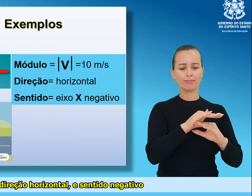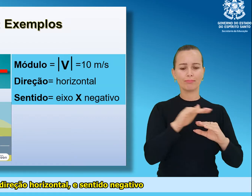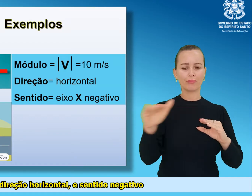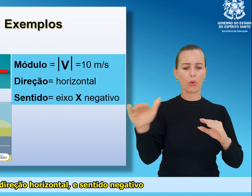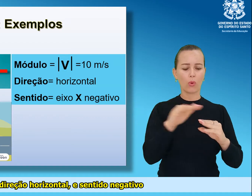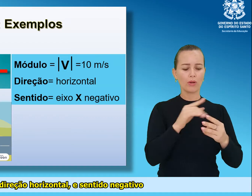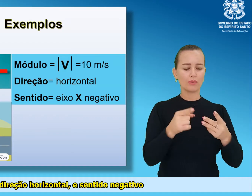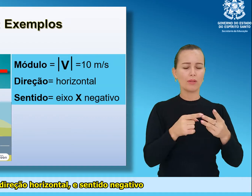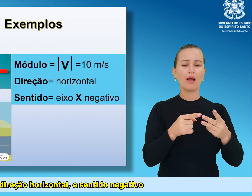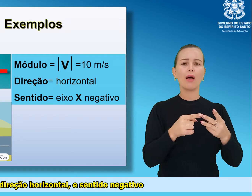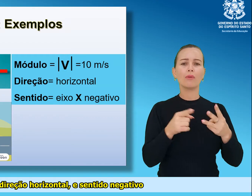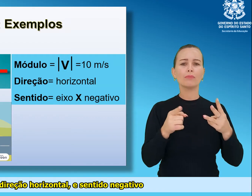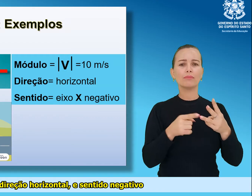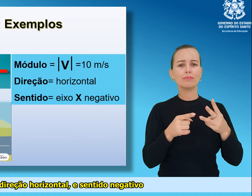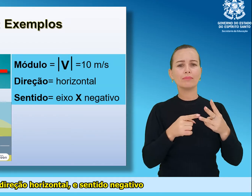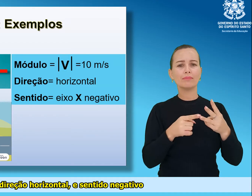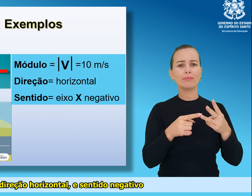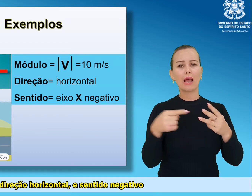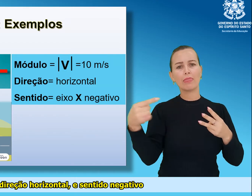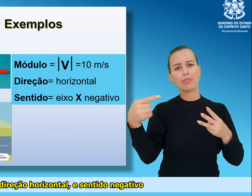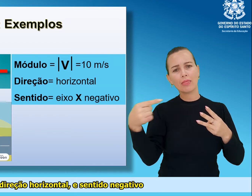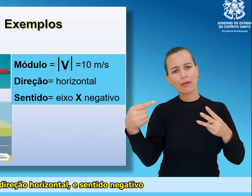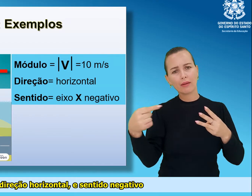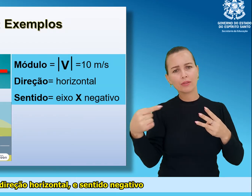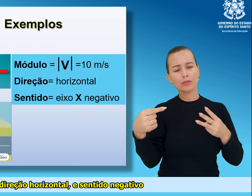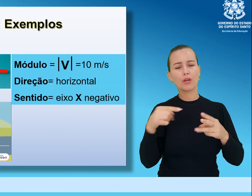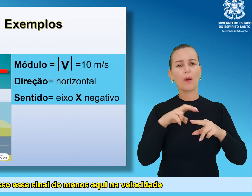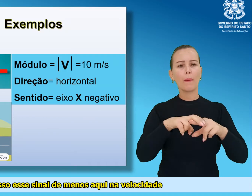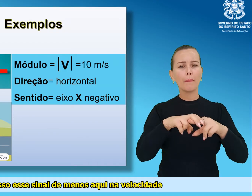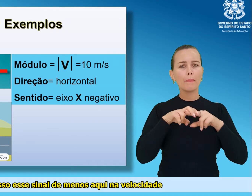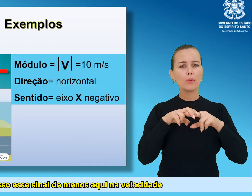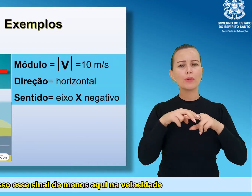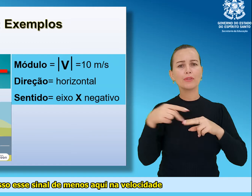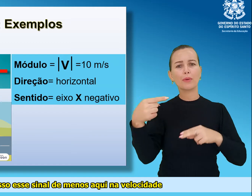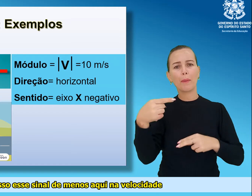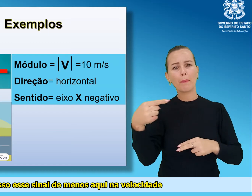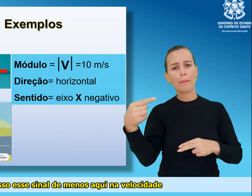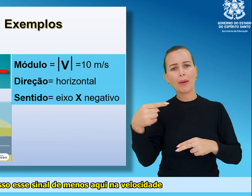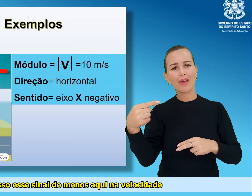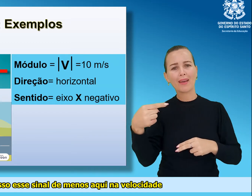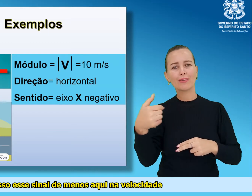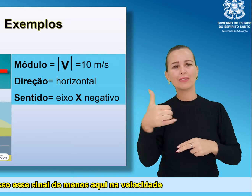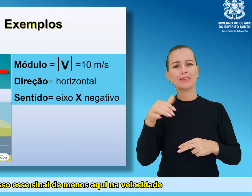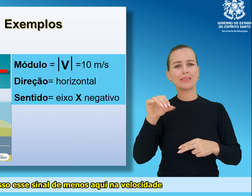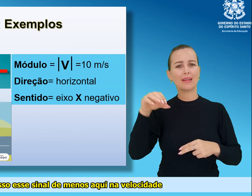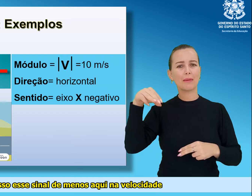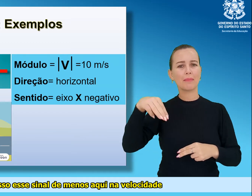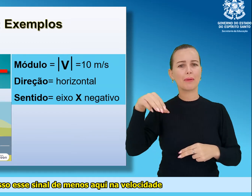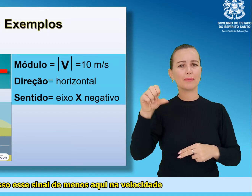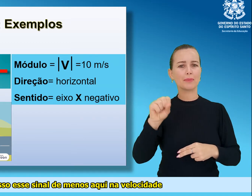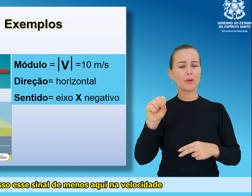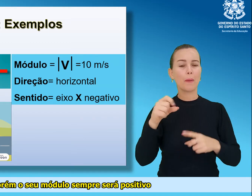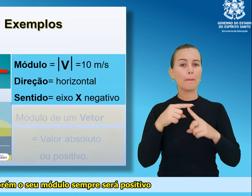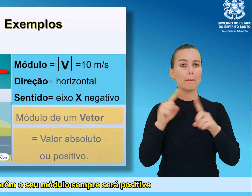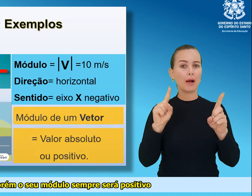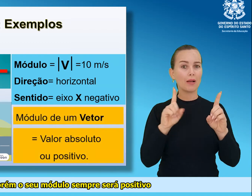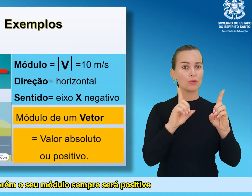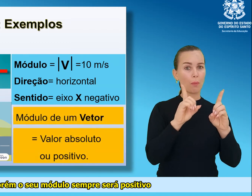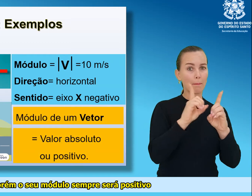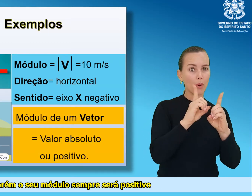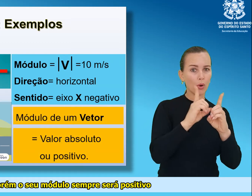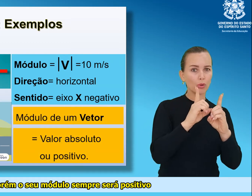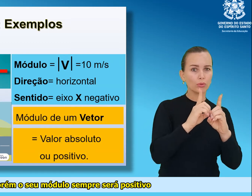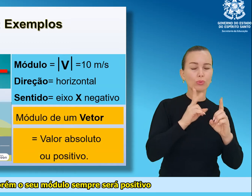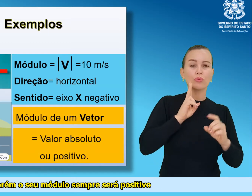Direção horizontal e sentido negativo. Por isso, esse sinal de menos aqui na velocidade. Porém, o